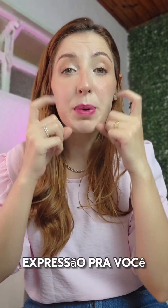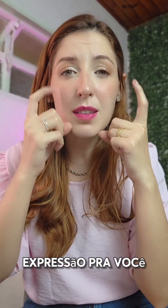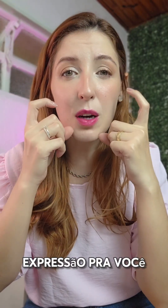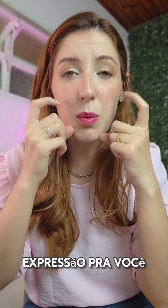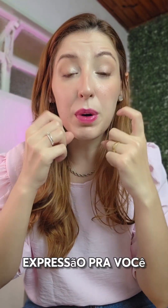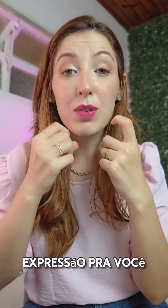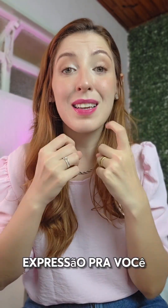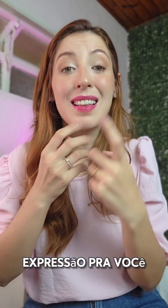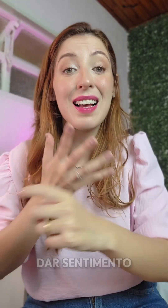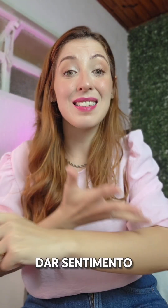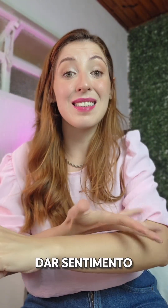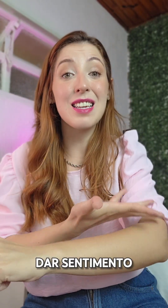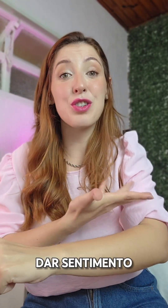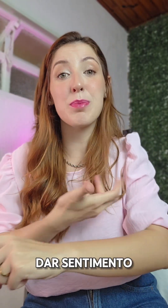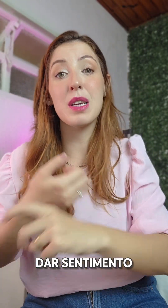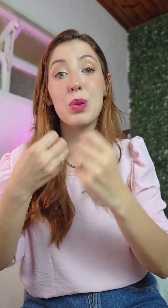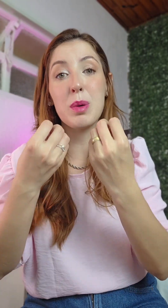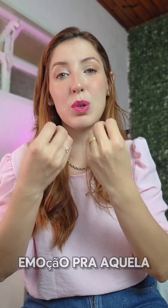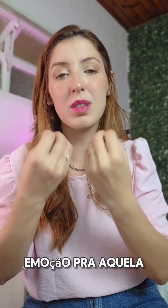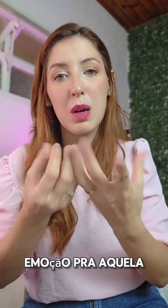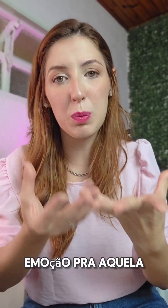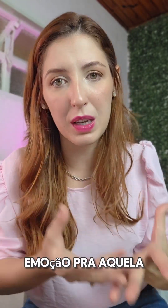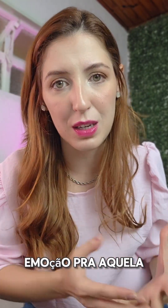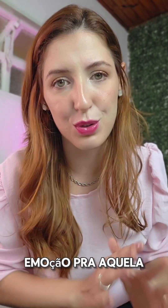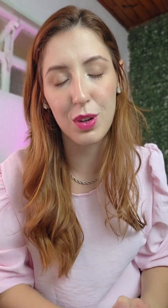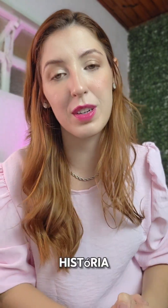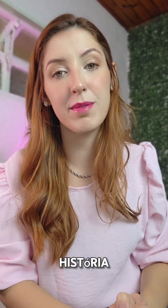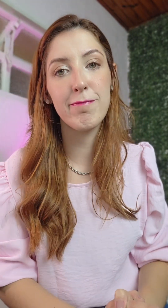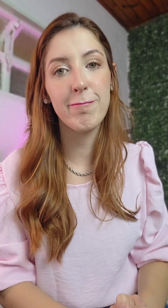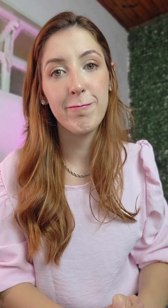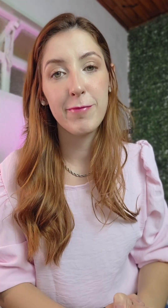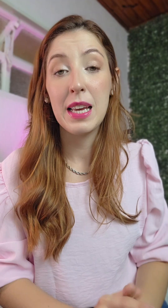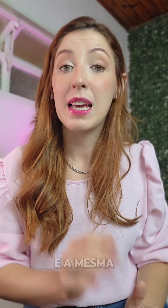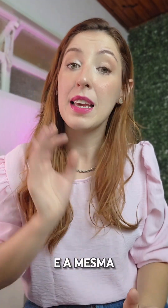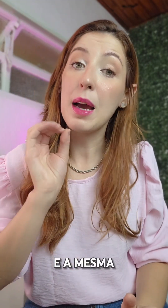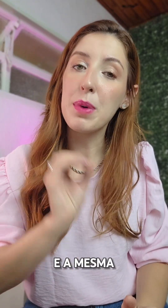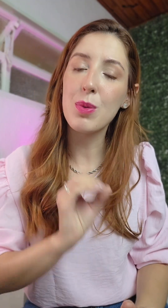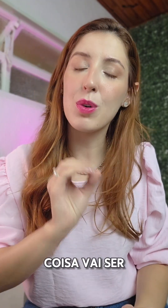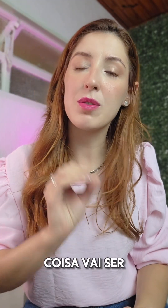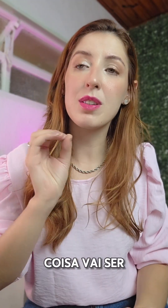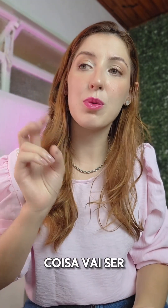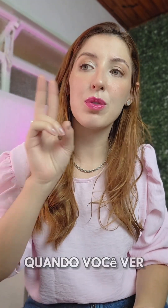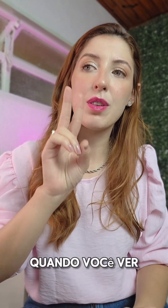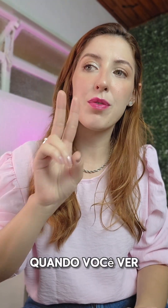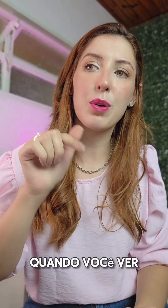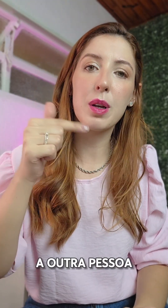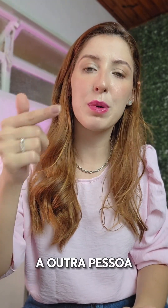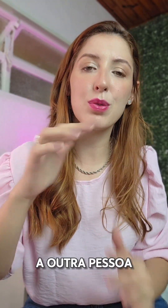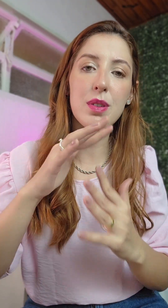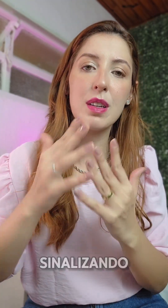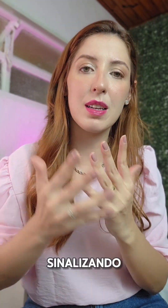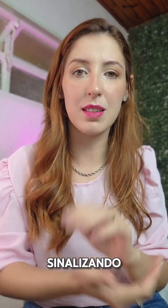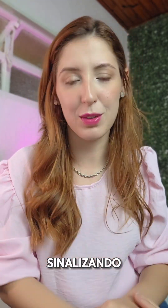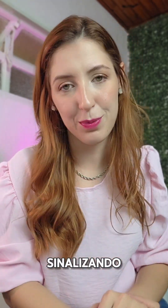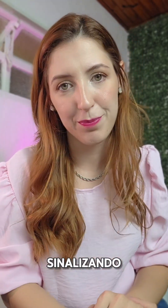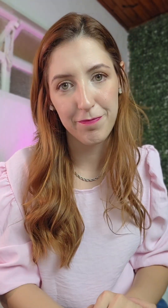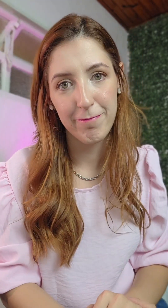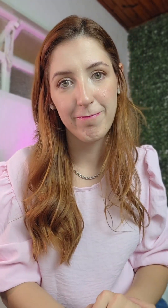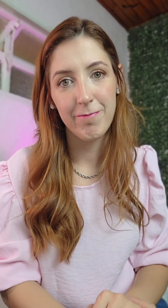expressão para você dar sentimento, emoção para aquela história. E a mesma coisa vai ser quando você vê outra pessoa sinalizando. É